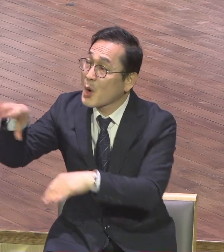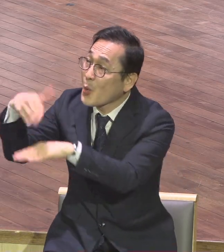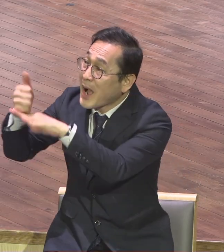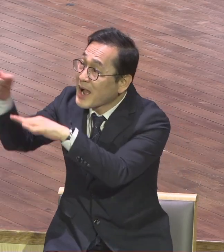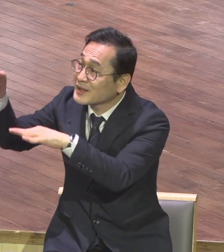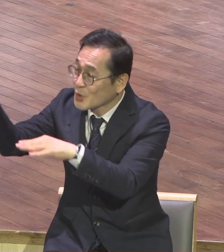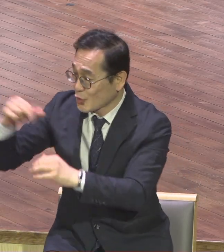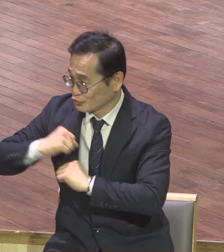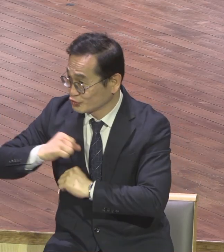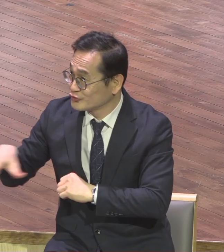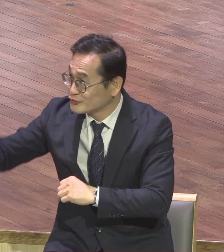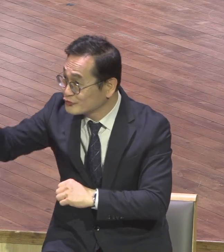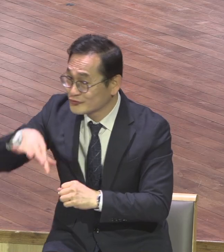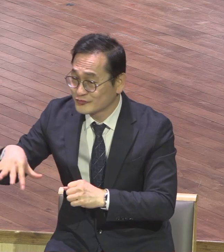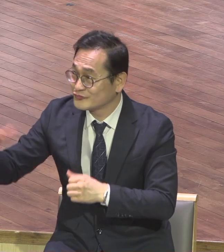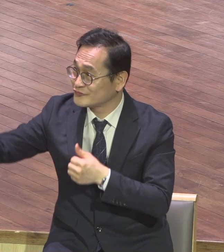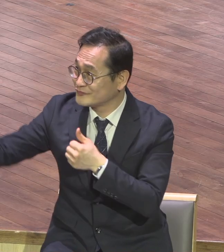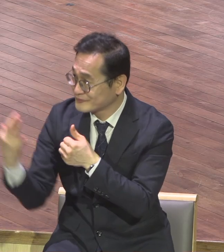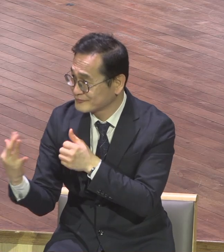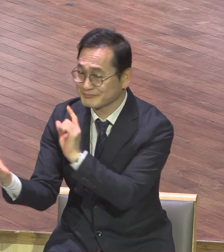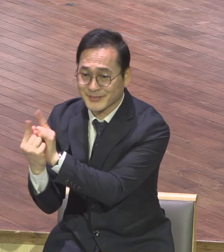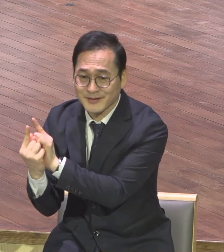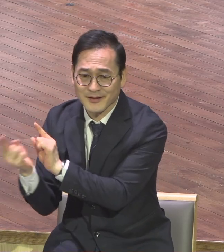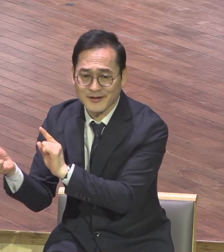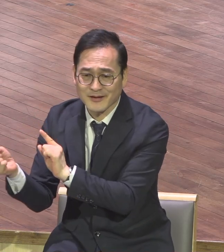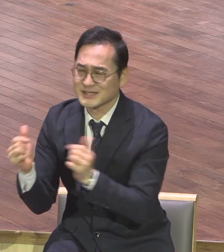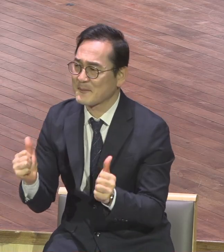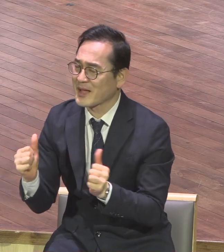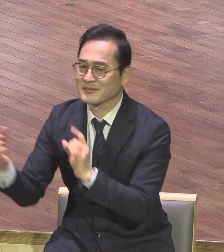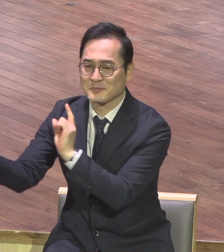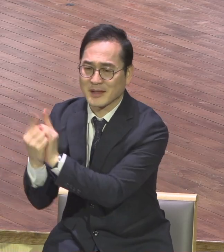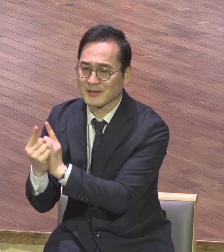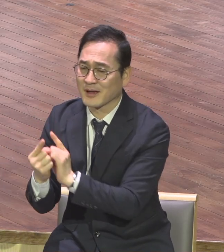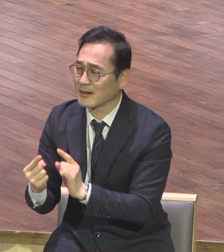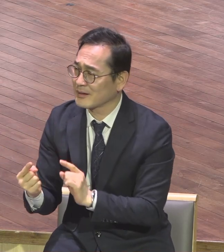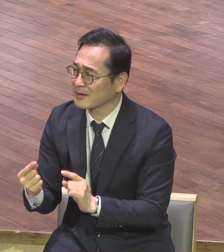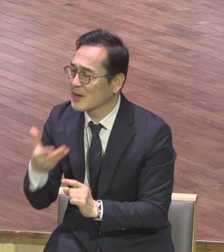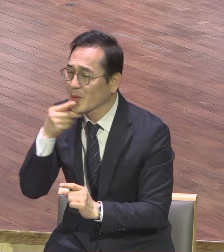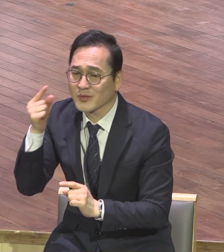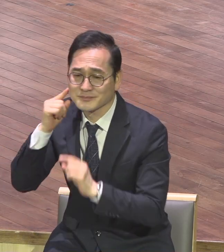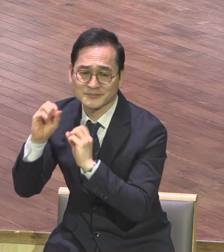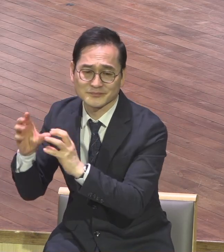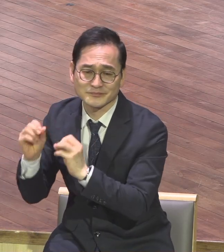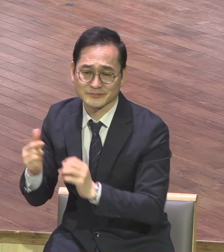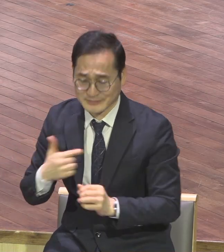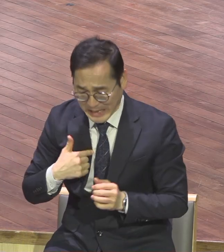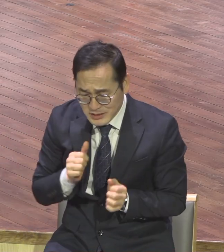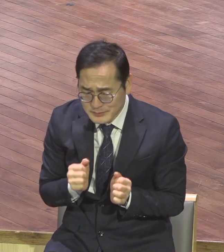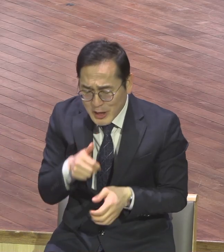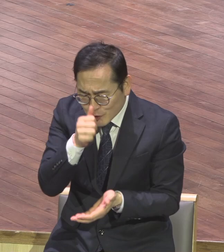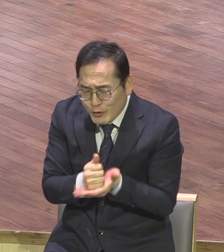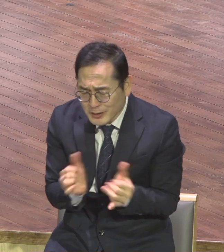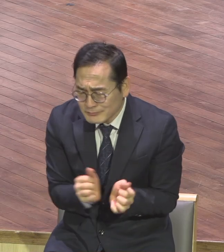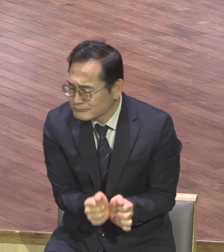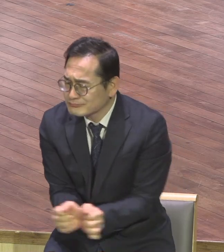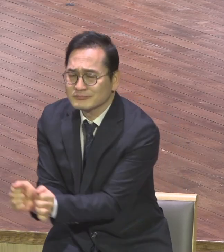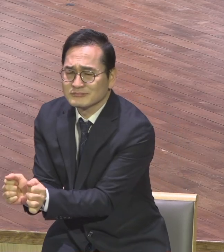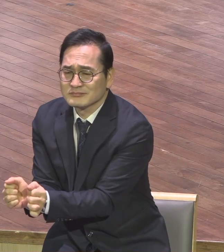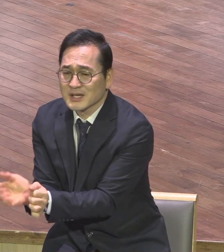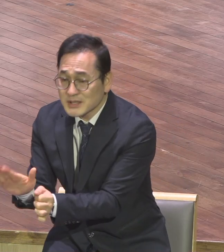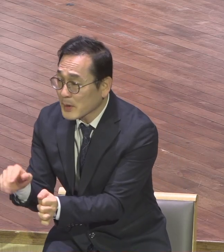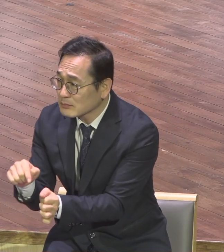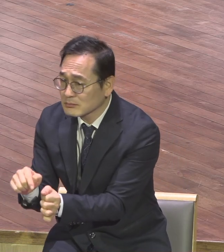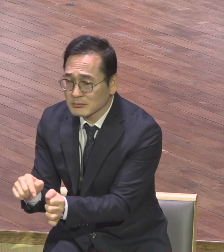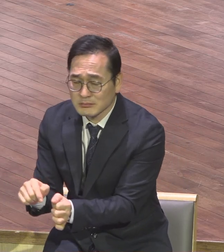하나님이 영적 밥상을 딱 차려줬어요. 최고 엘리트들, 바울 하면 가브리엘